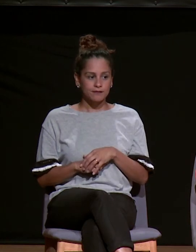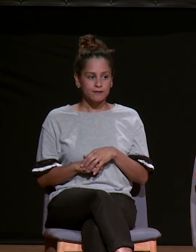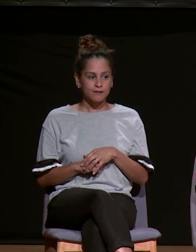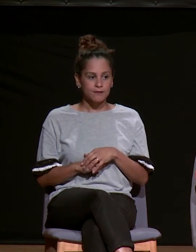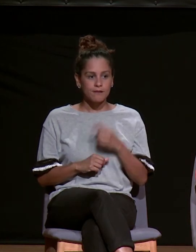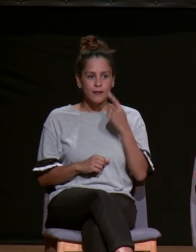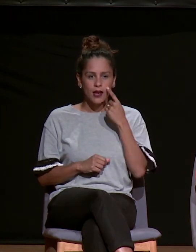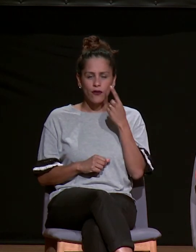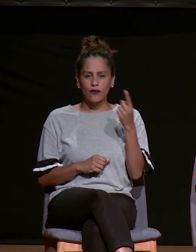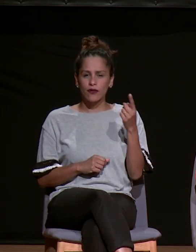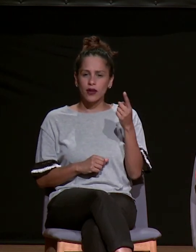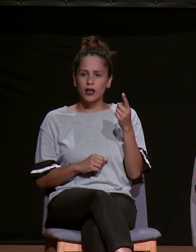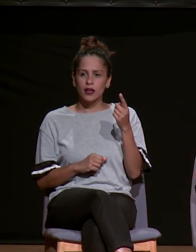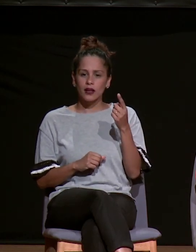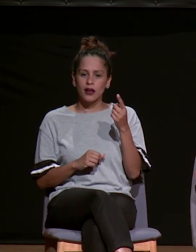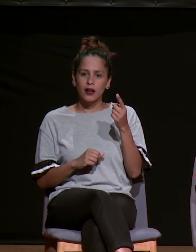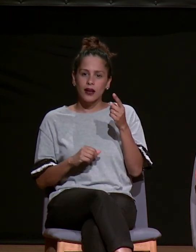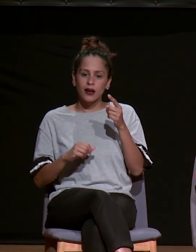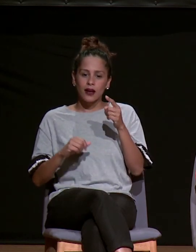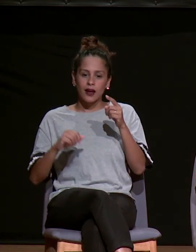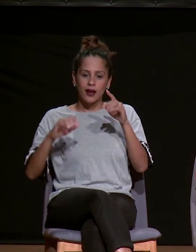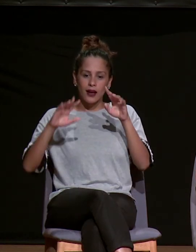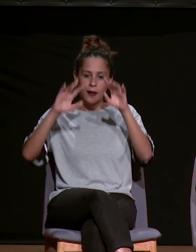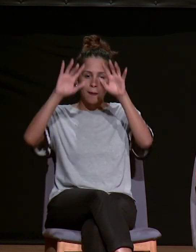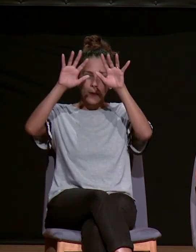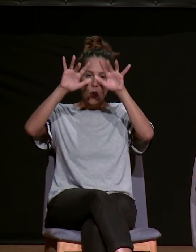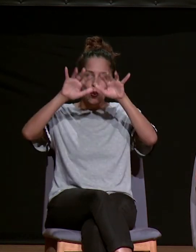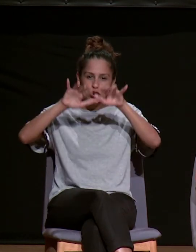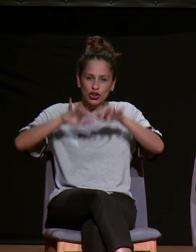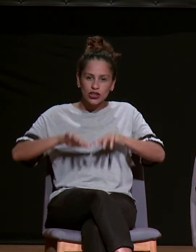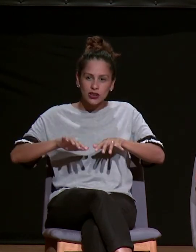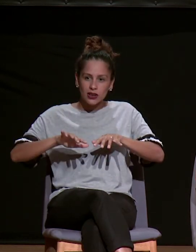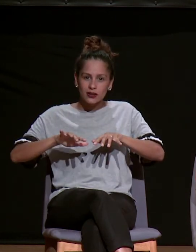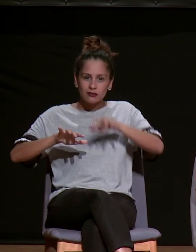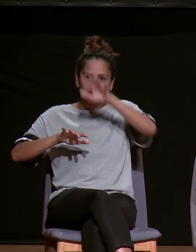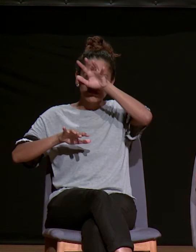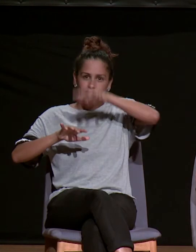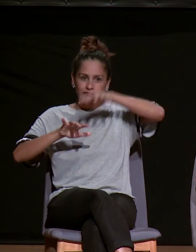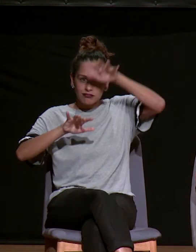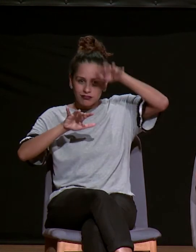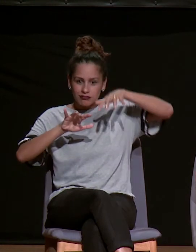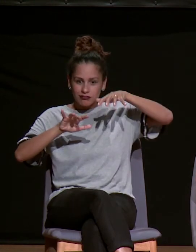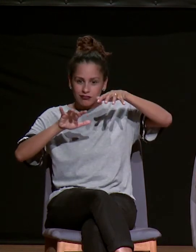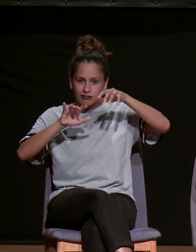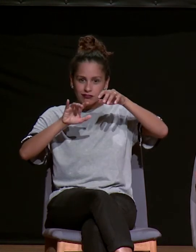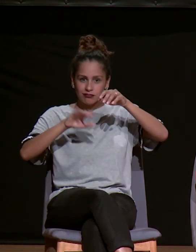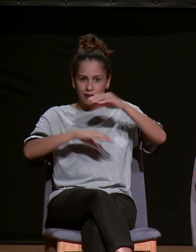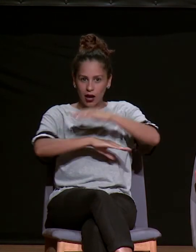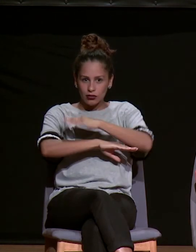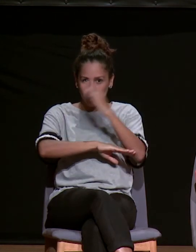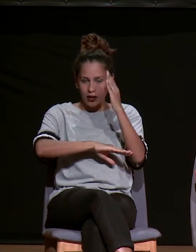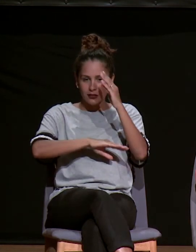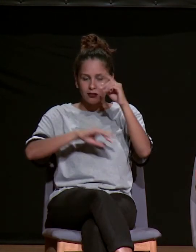E eu achei tão curioso o fato de que esses vidros, eles nos convidam a olhar para a Paulista, né?